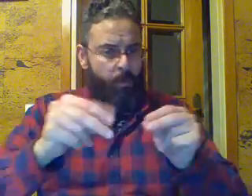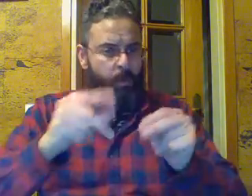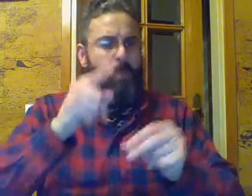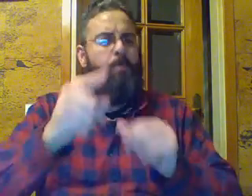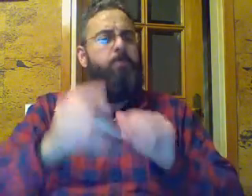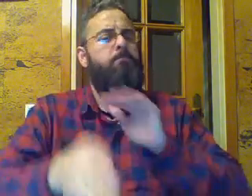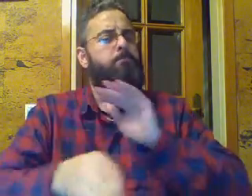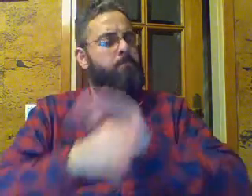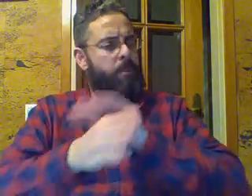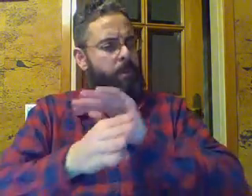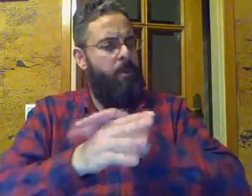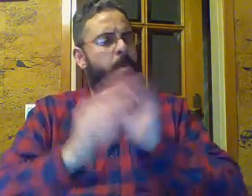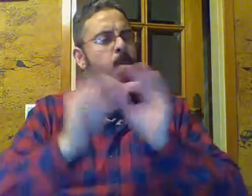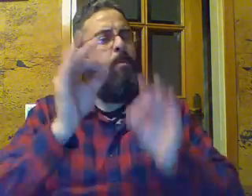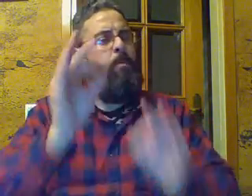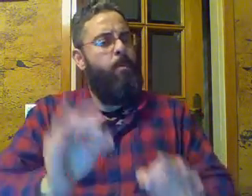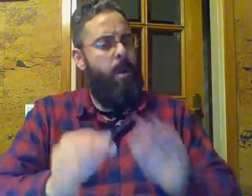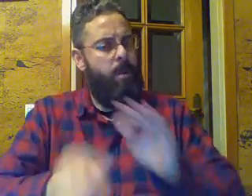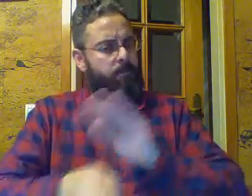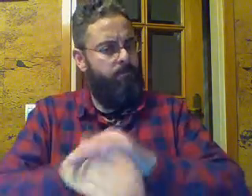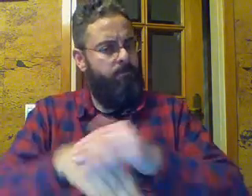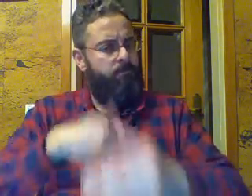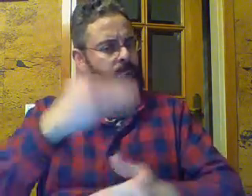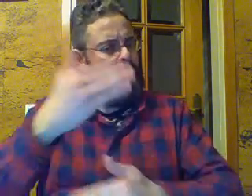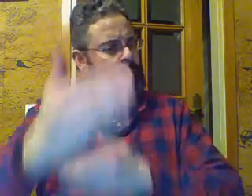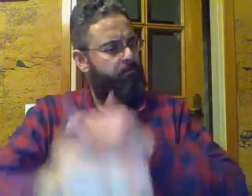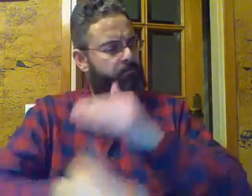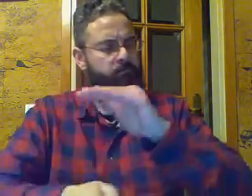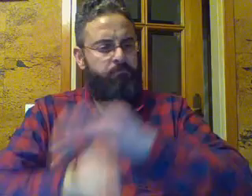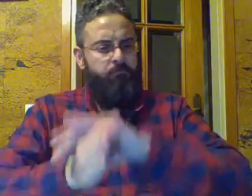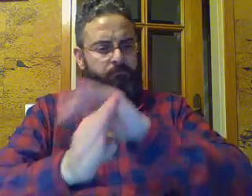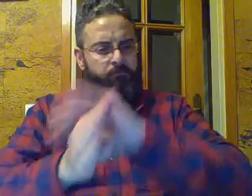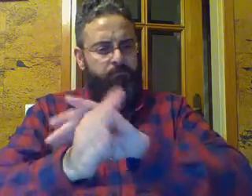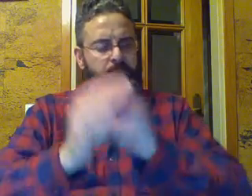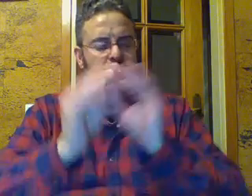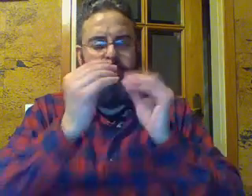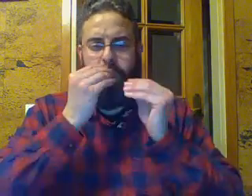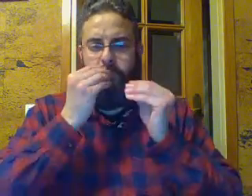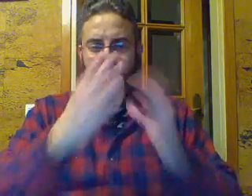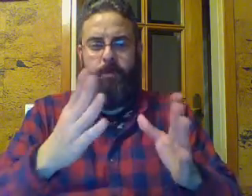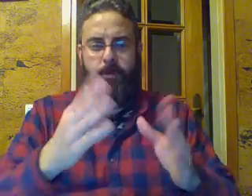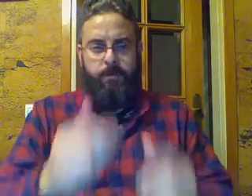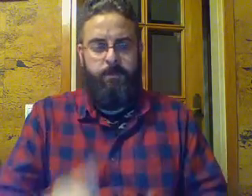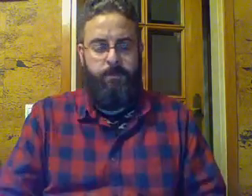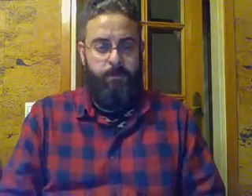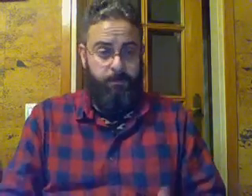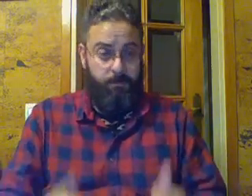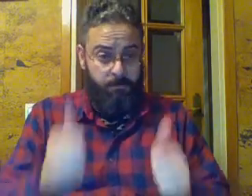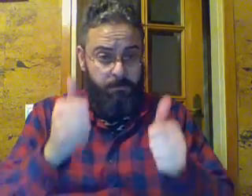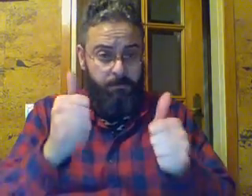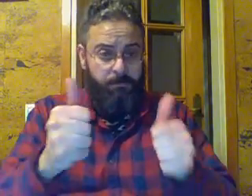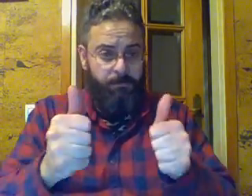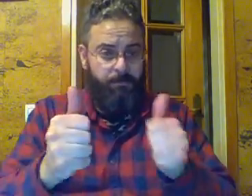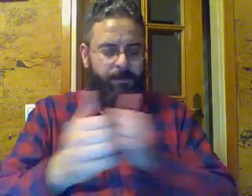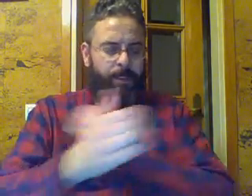Por todo,